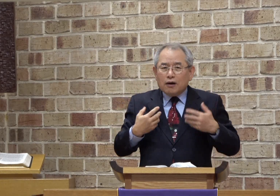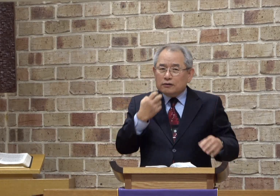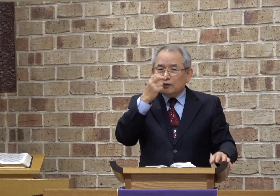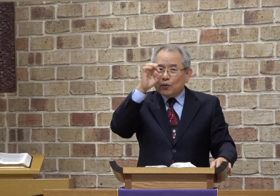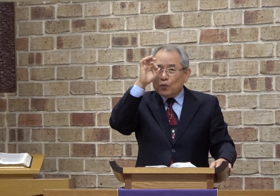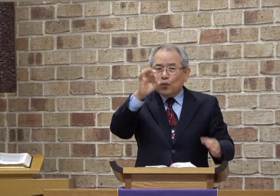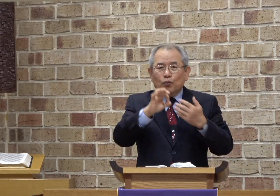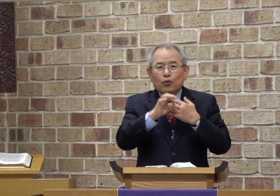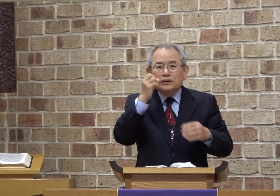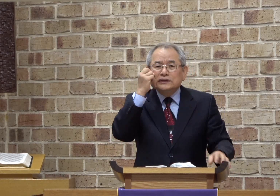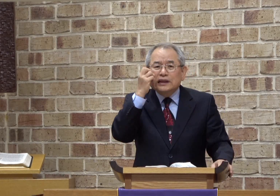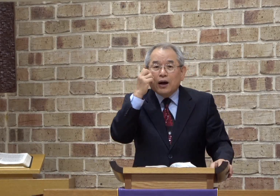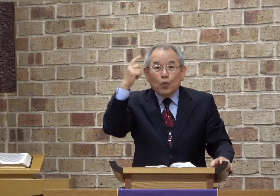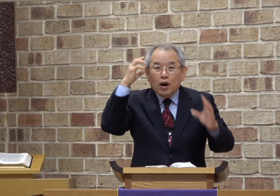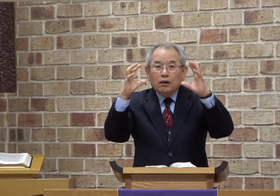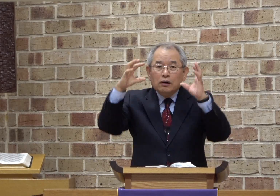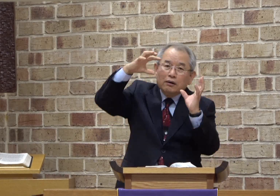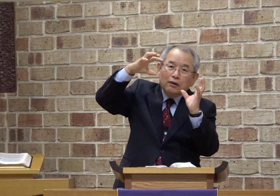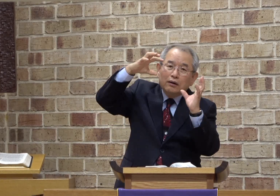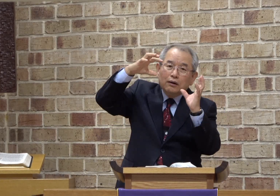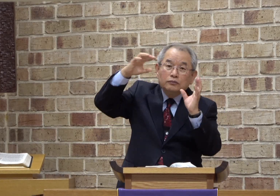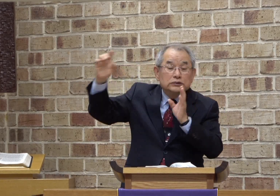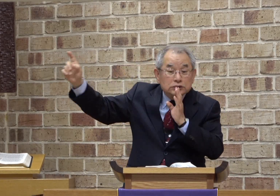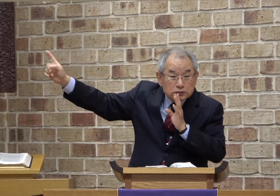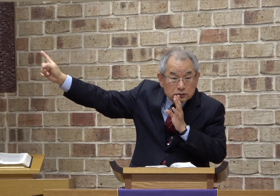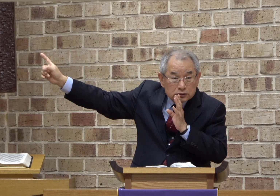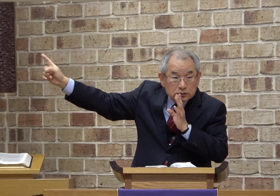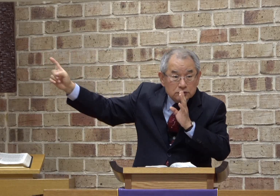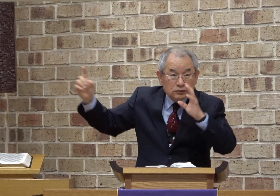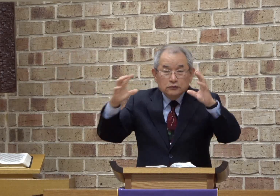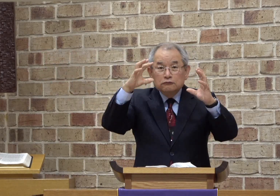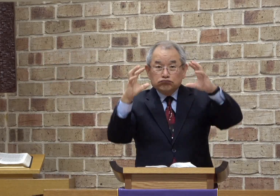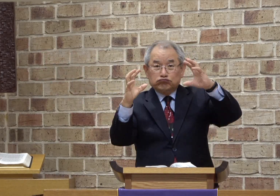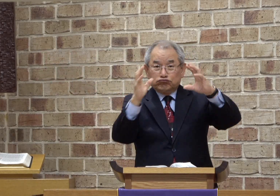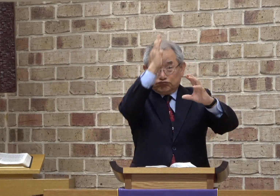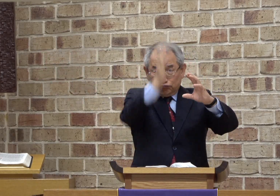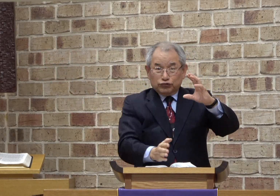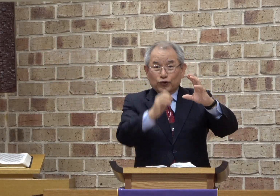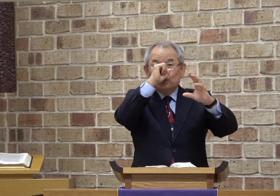하나님이 세상을 이처럼 사랑하사. 오늘 읽은 말씀 중에서도